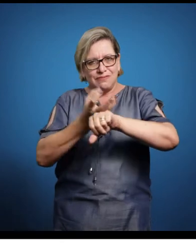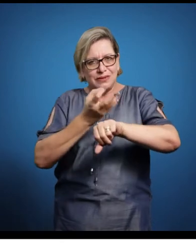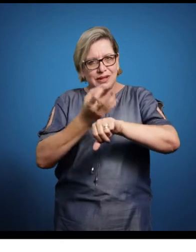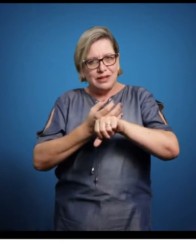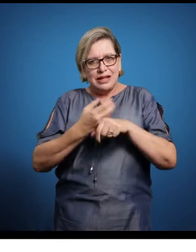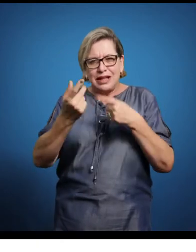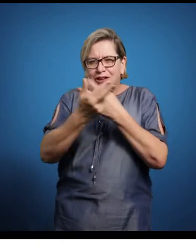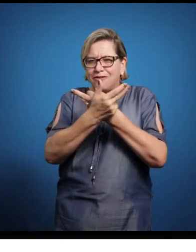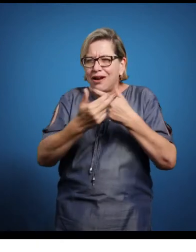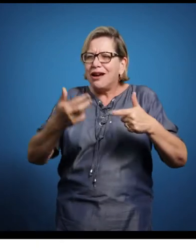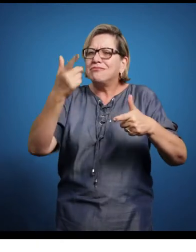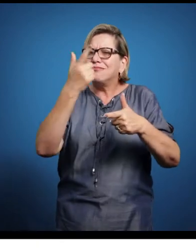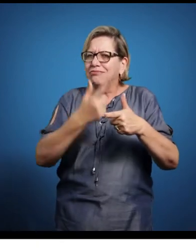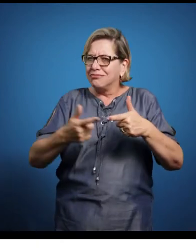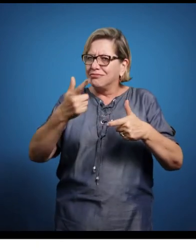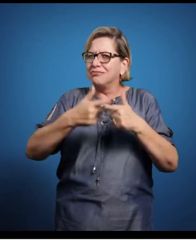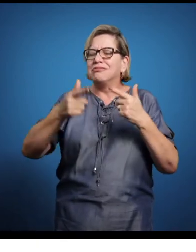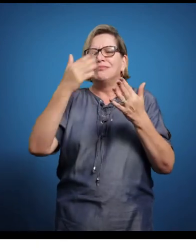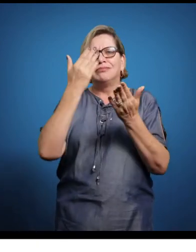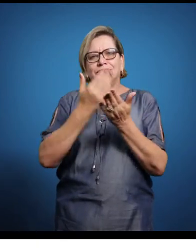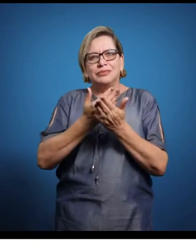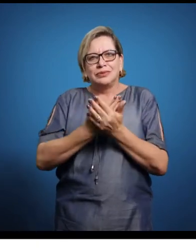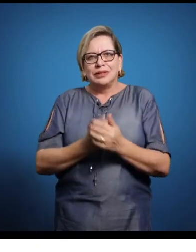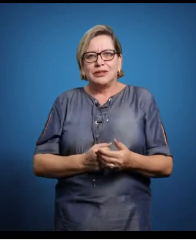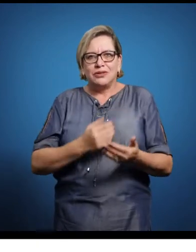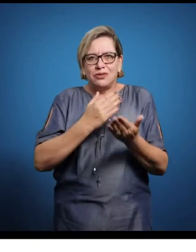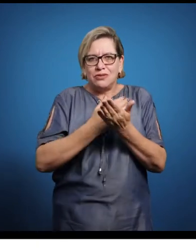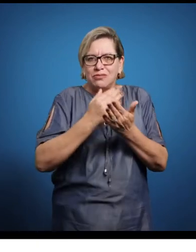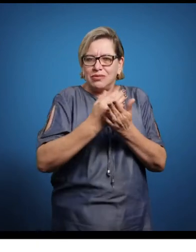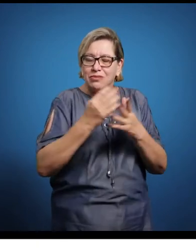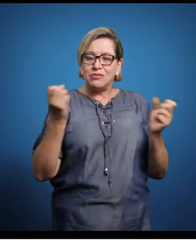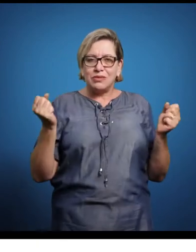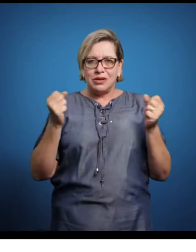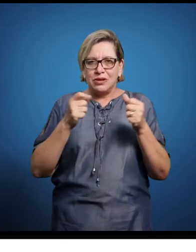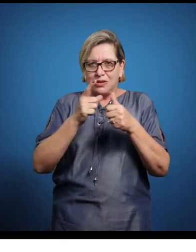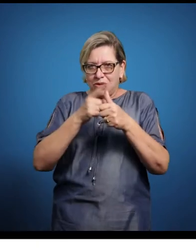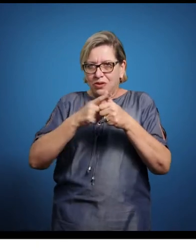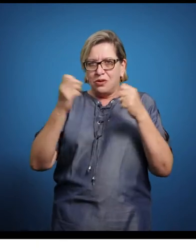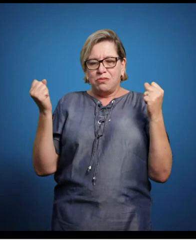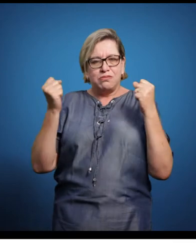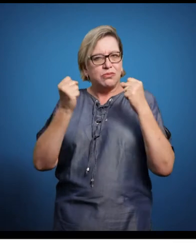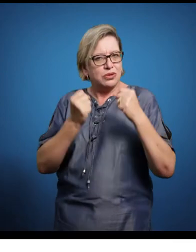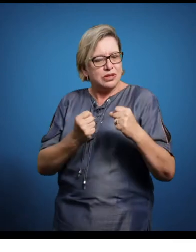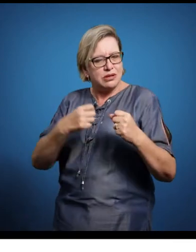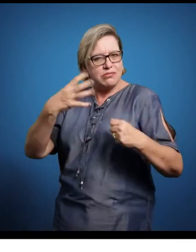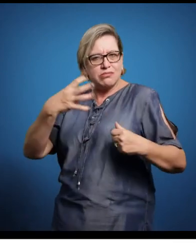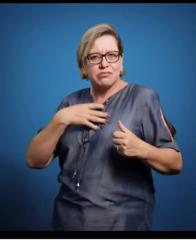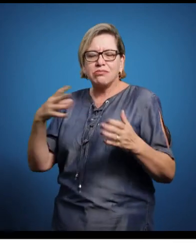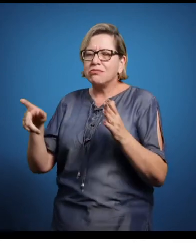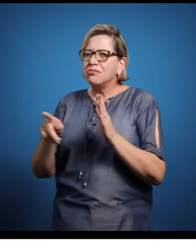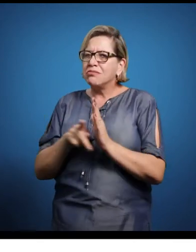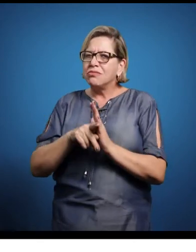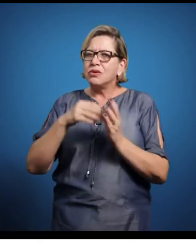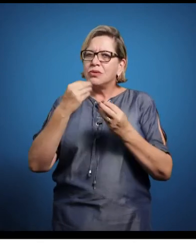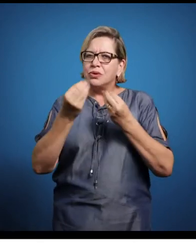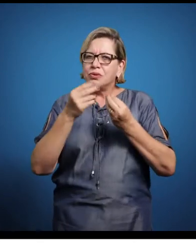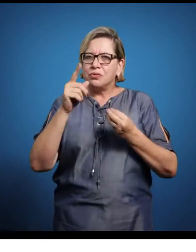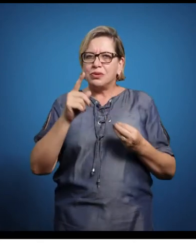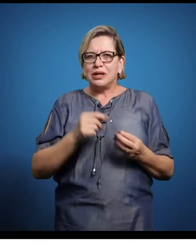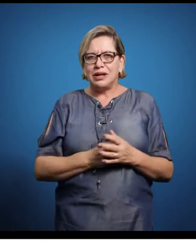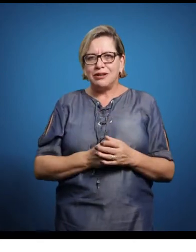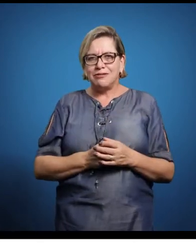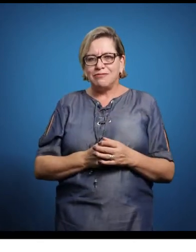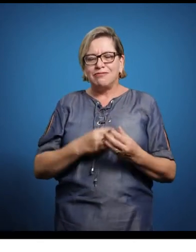várias problemáticas a começar pelo poder as tipologias de poder o poder